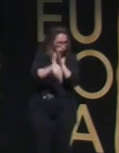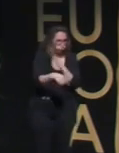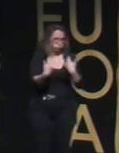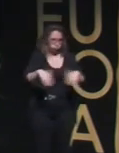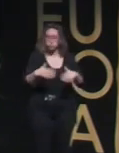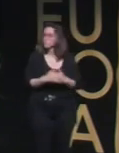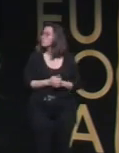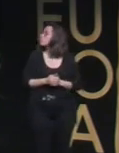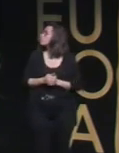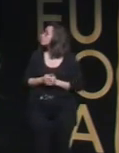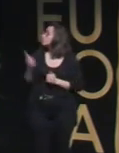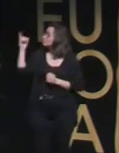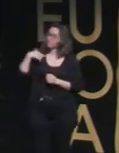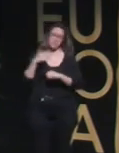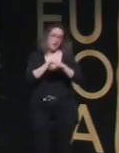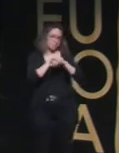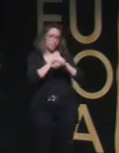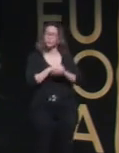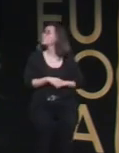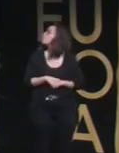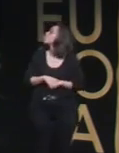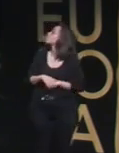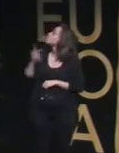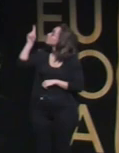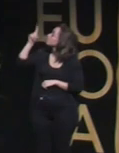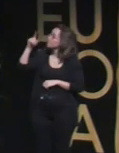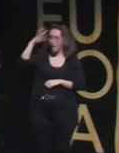Aquí están mis amigos. Adolescente porco espín.